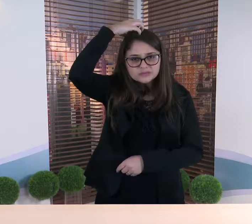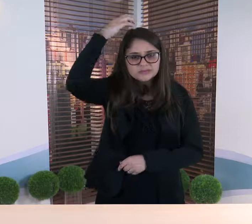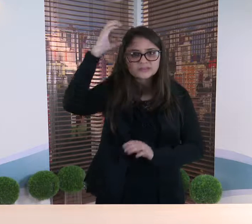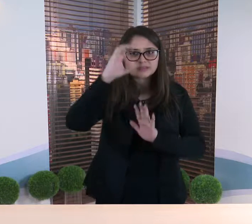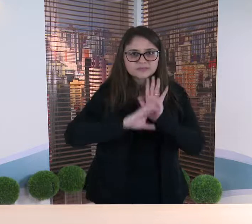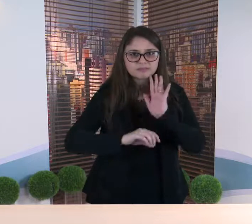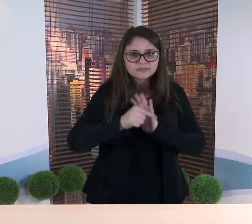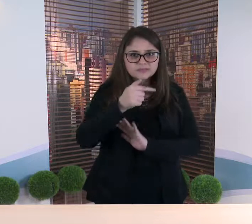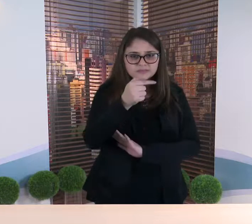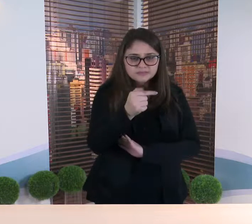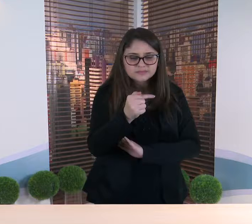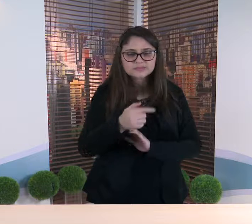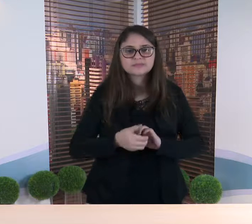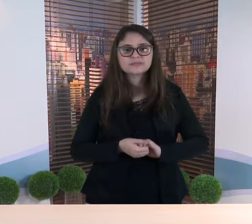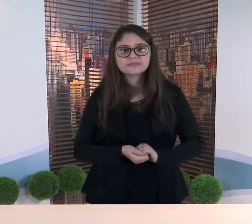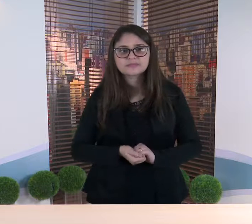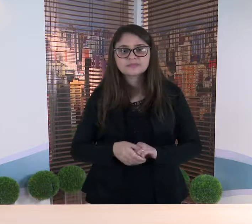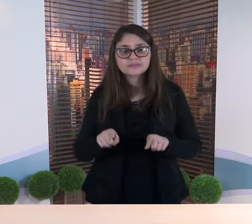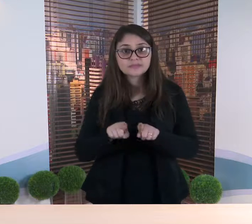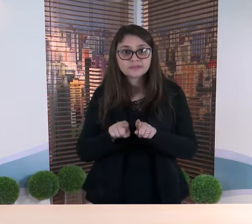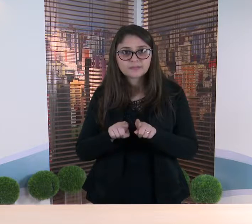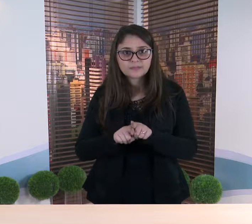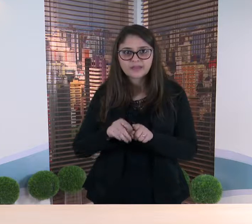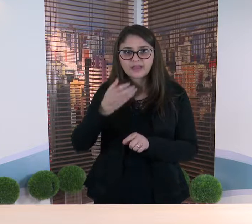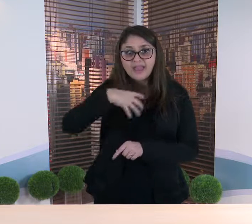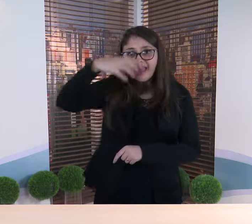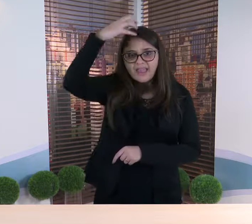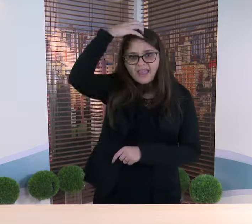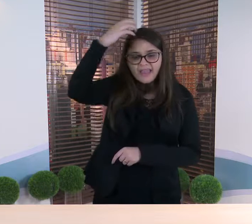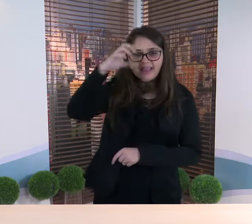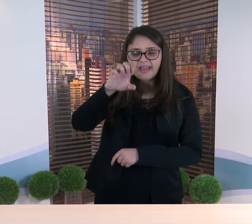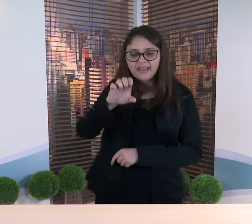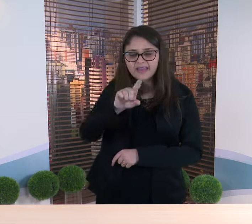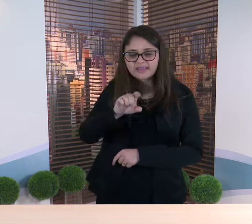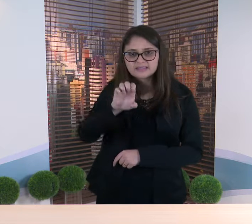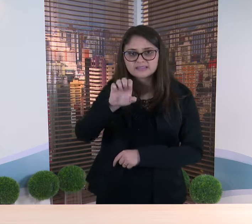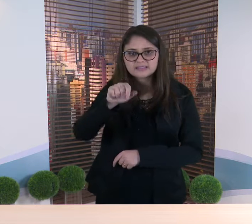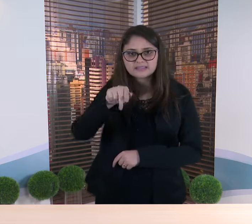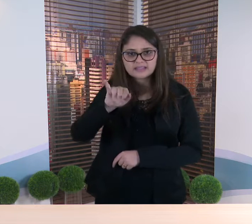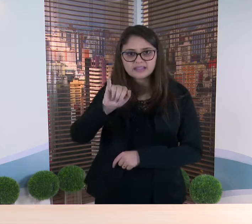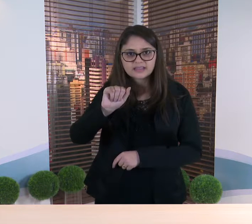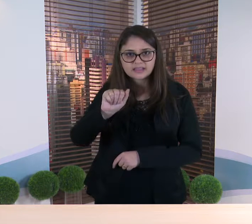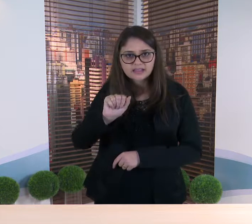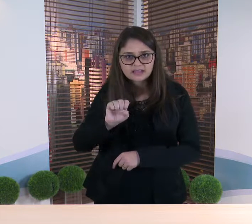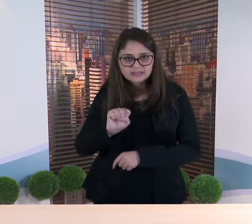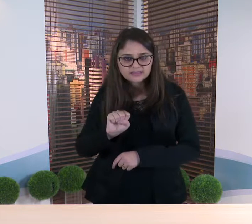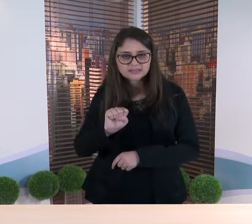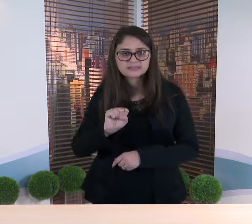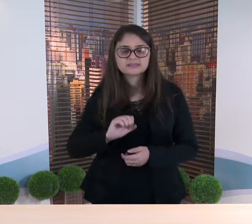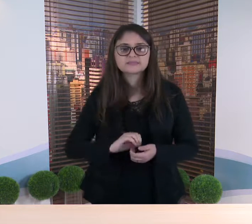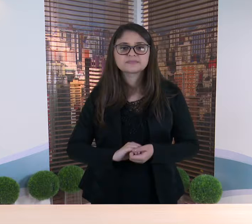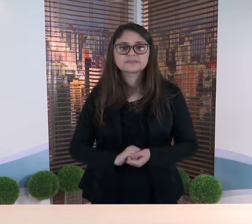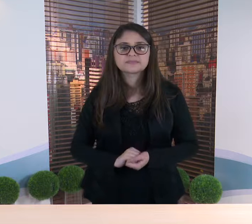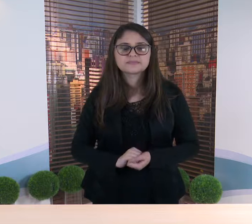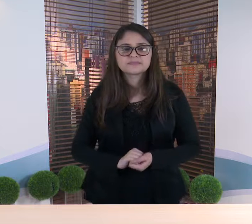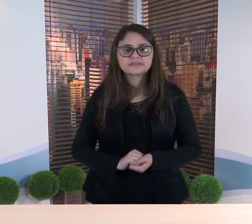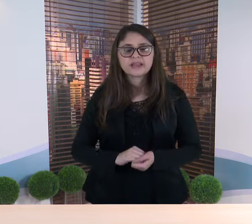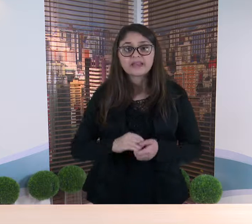doença do rei Ezequias. O homem antigo, atingido em seu corpo, deixa sua tenda ou sua